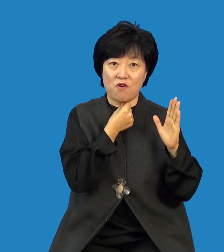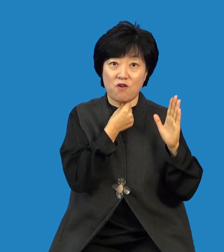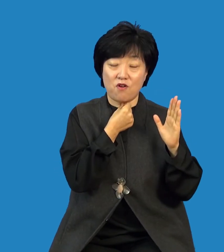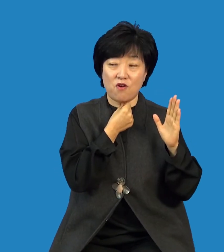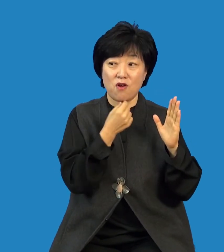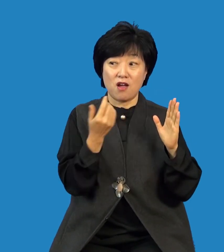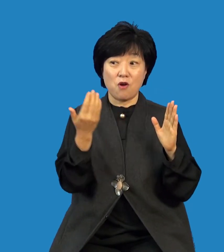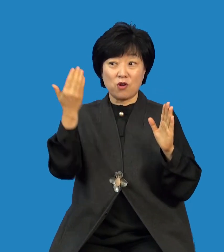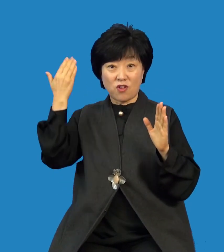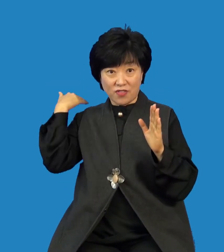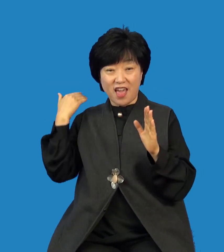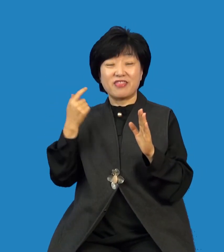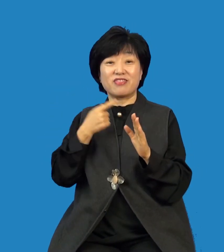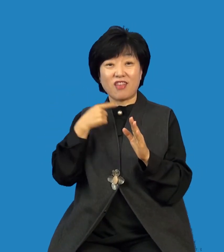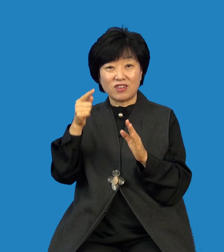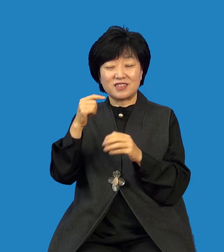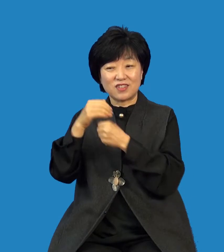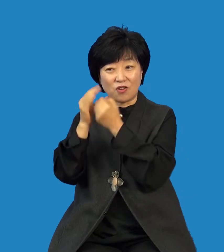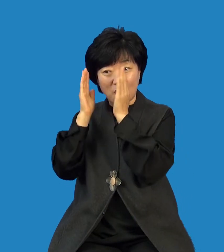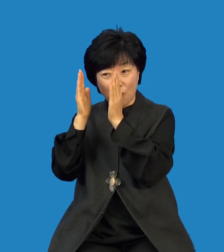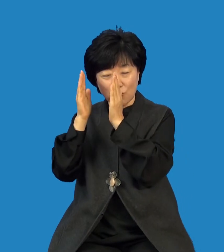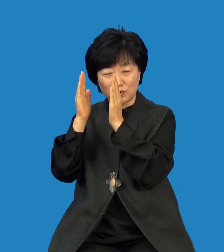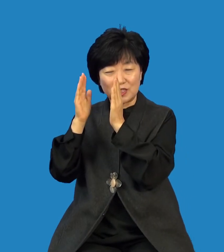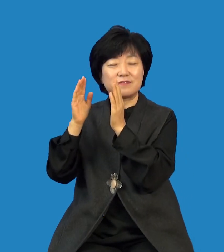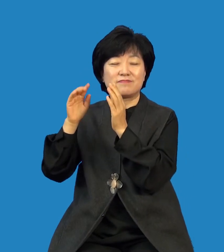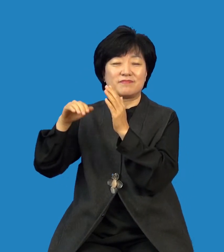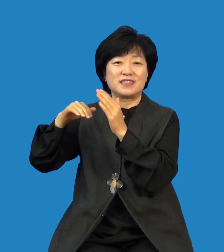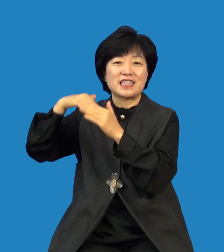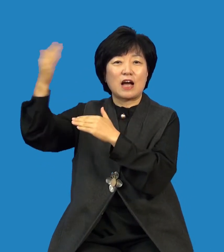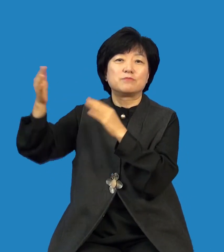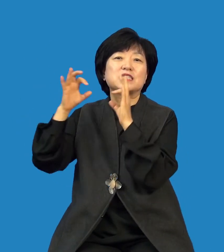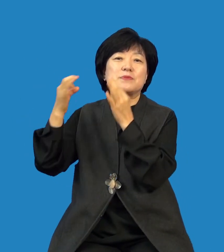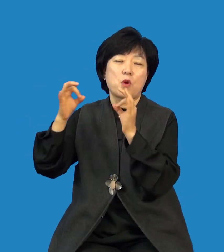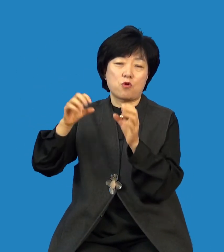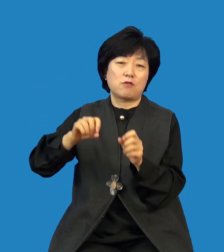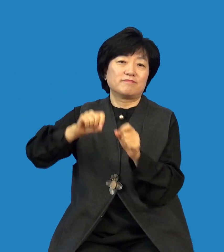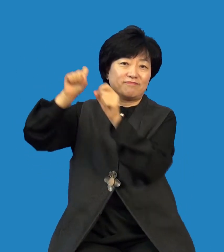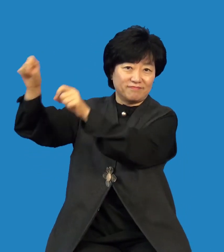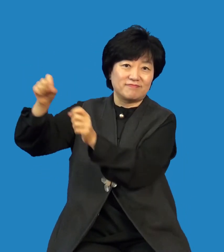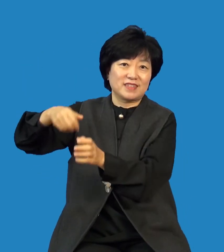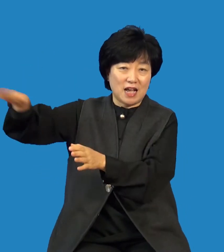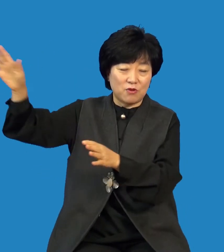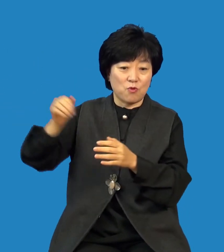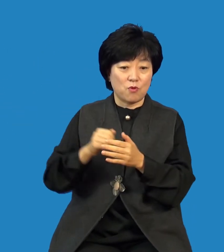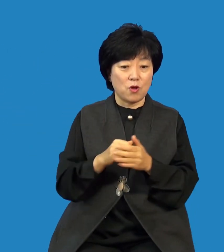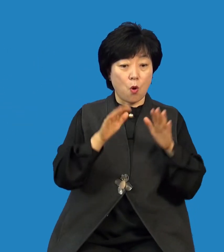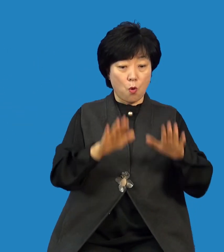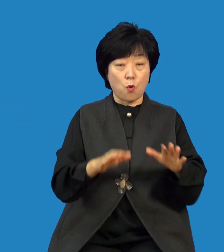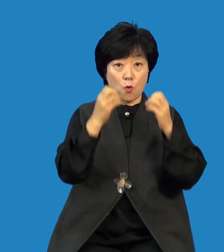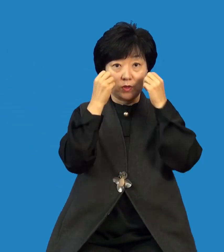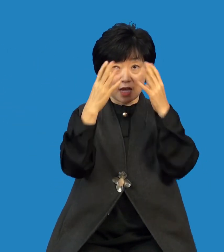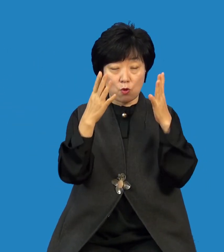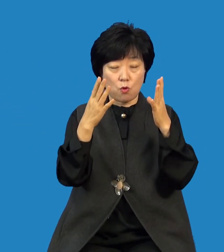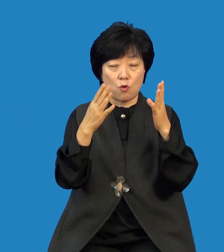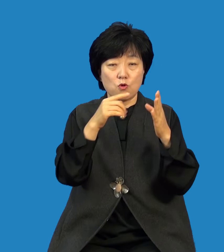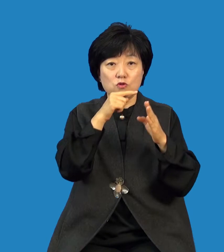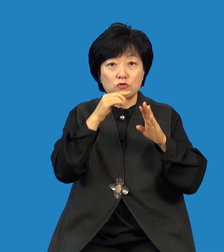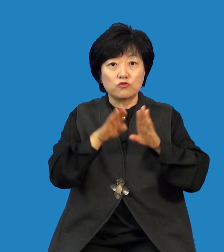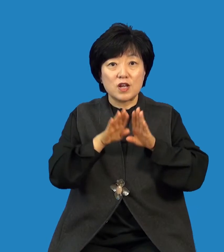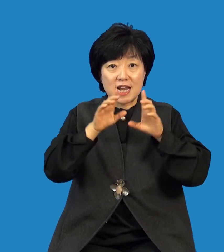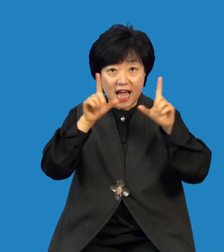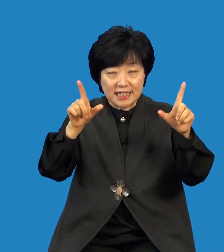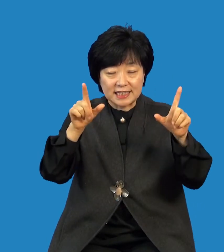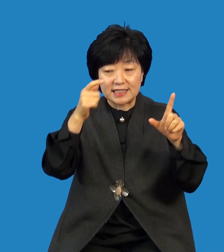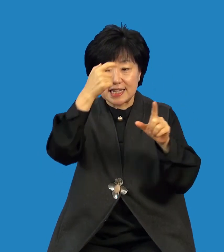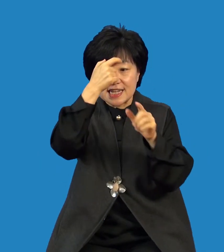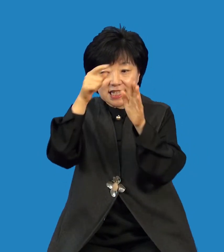강의를 옮기겠습니다. 그래서 금요일로 옮겨서 한 서너 번 정도 더 살펴보고요. 우리 주일날은 이 기독교